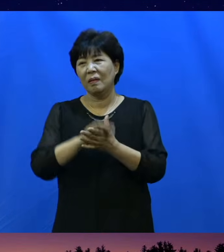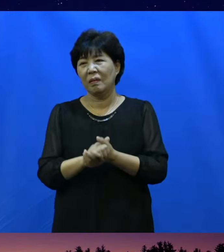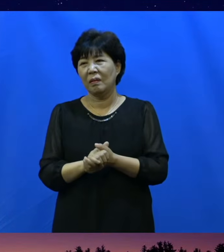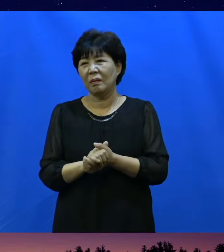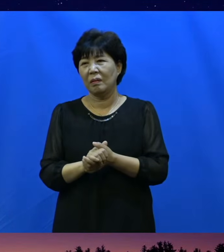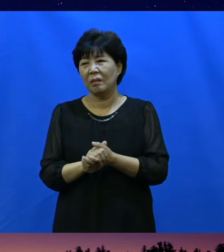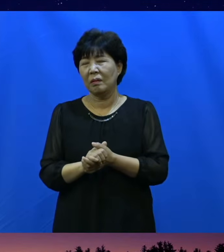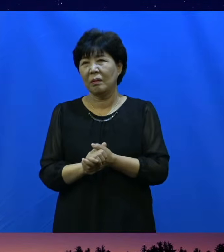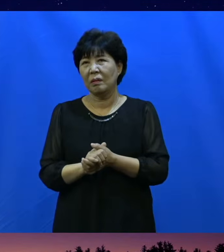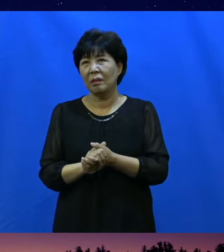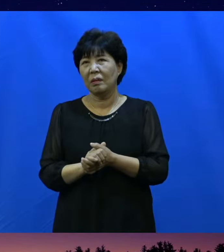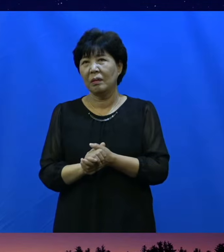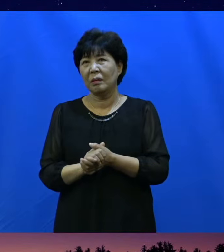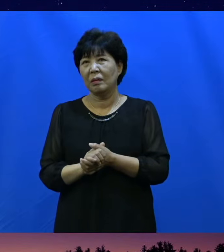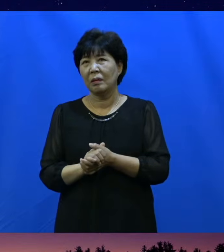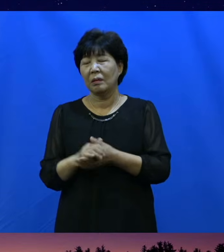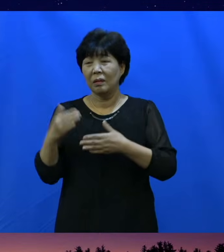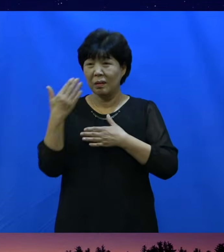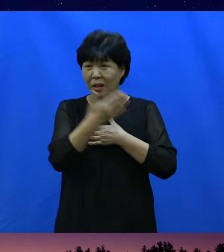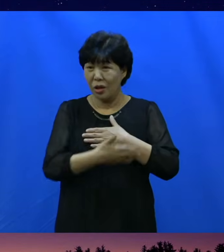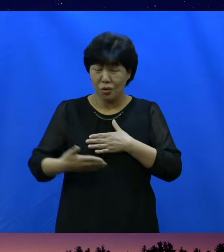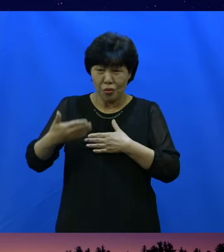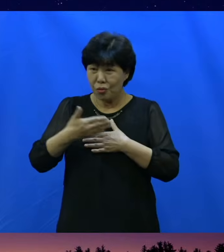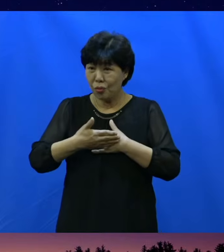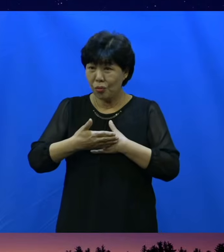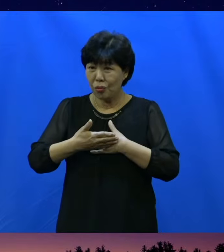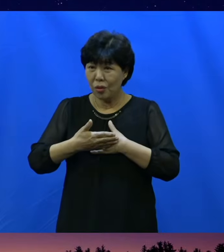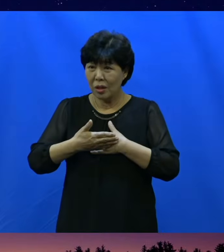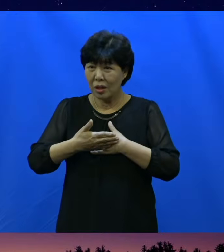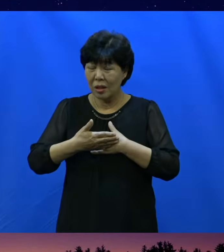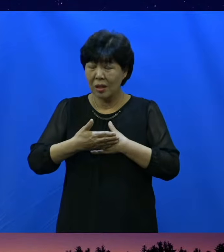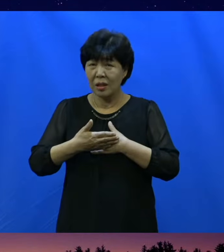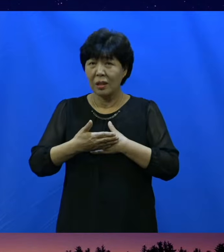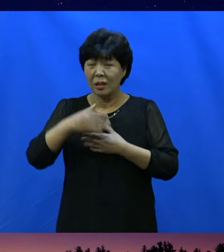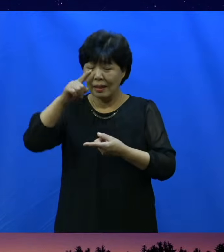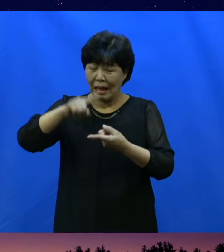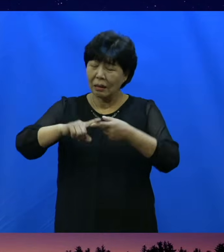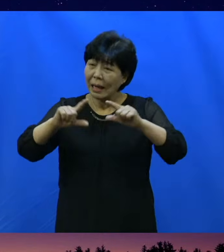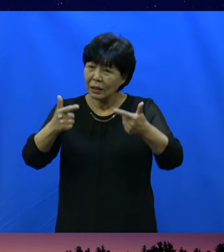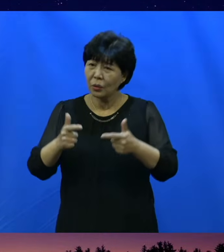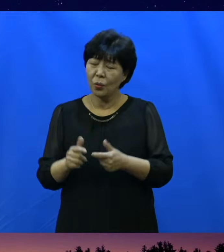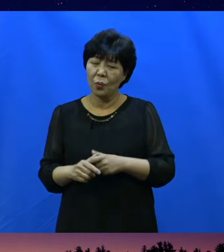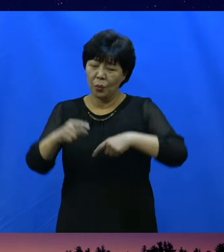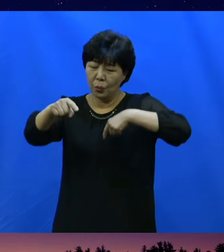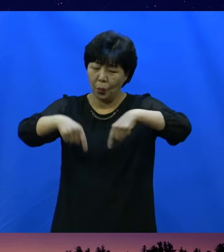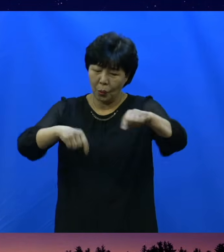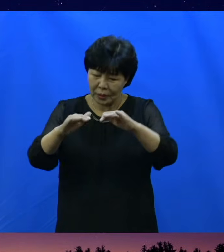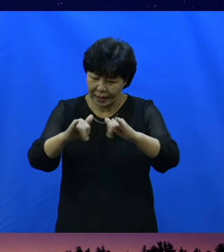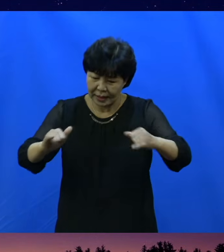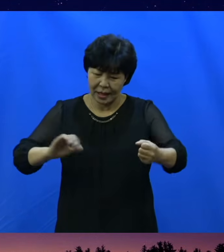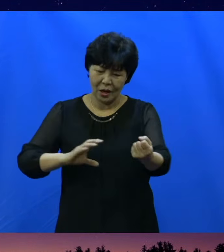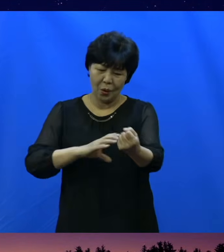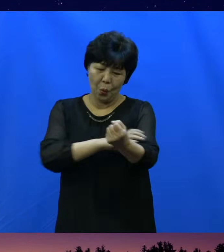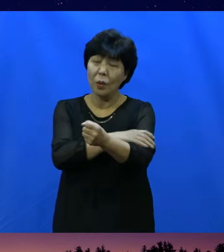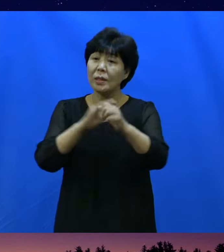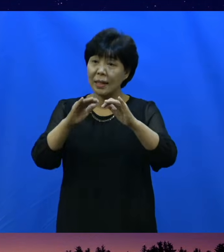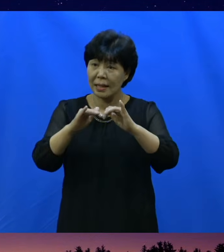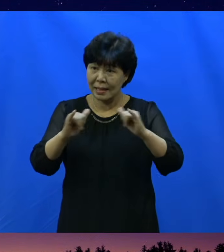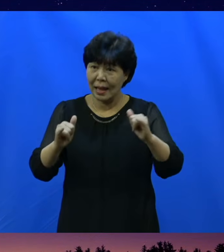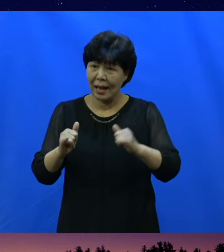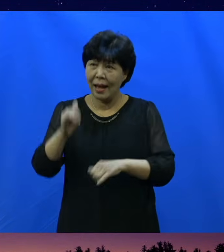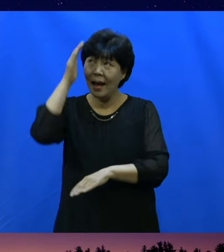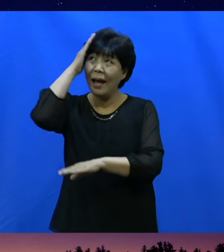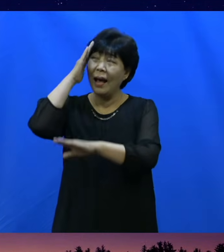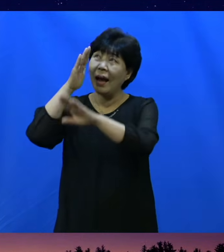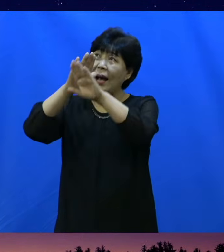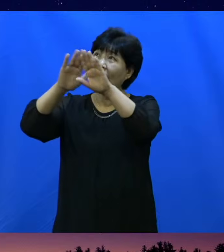혈과 육을 상대하는 것이 아니요, 뭐요? 통치자들과 권세들과 이 어둠의 세상 주관자들과 하늘에 있는